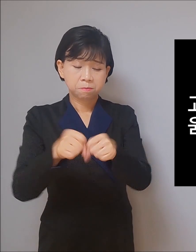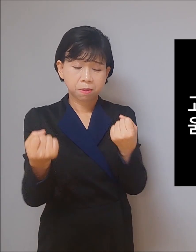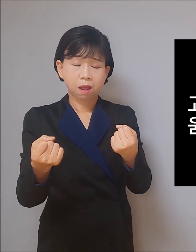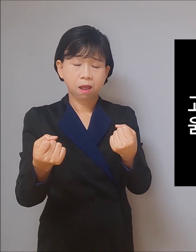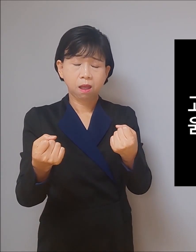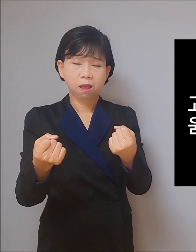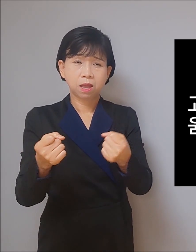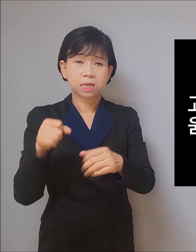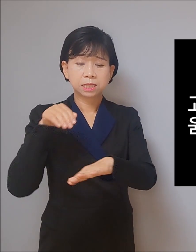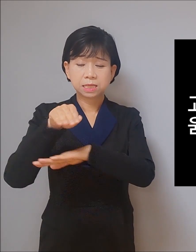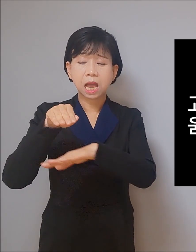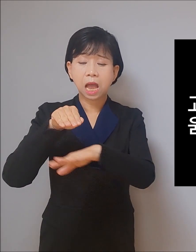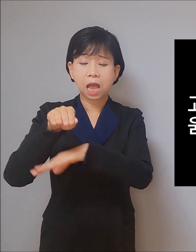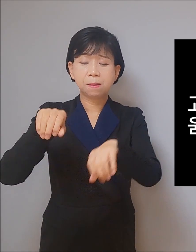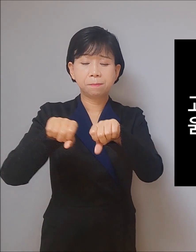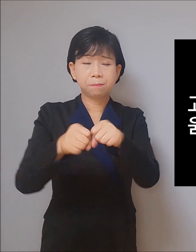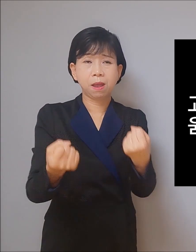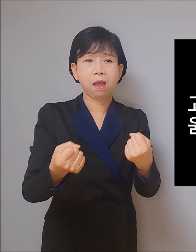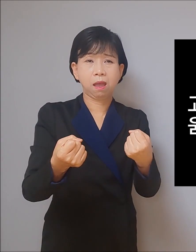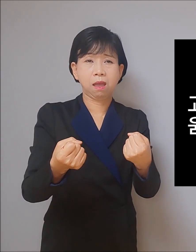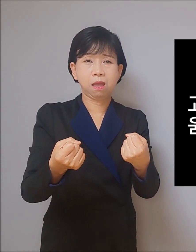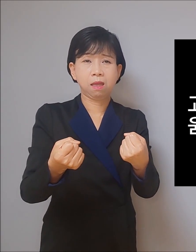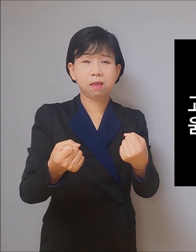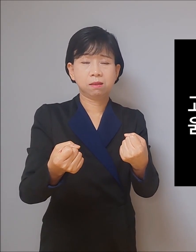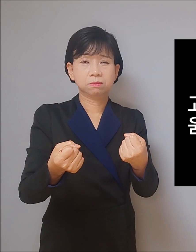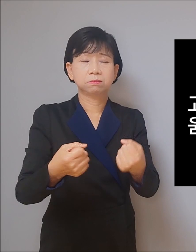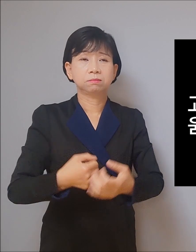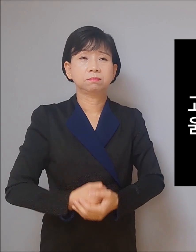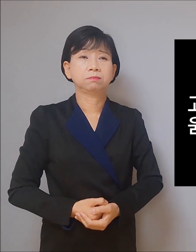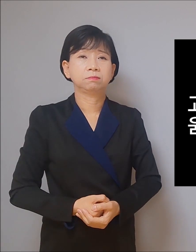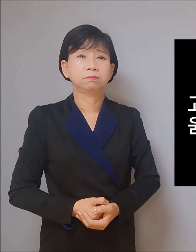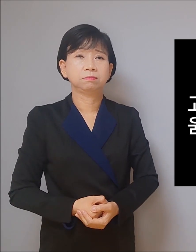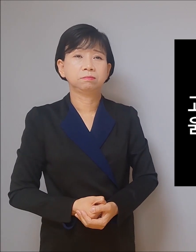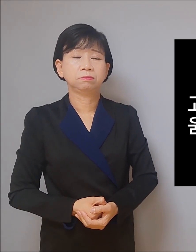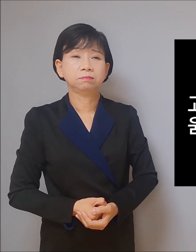고장나서 움직일 수 없는 빈차.